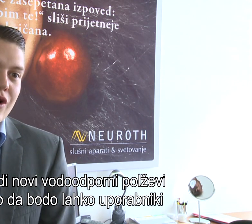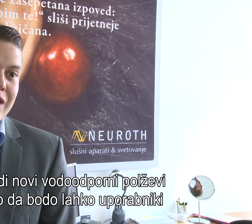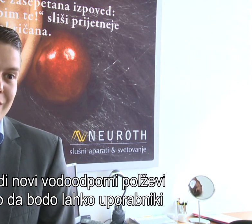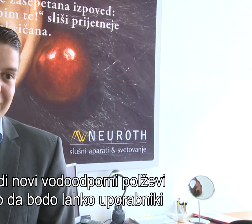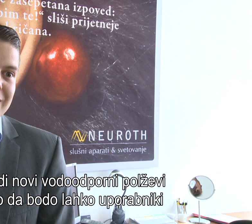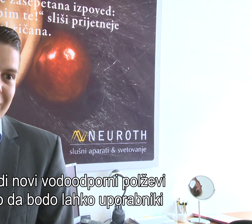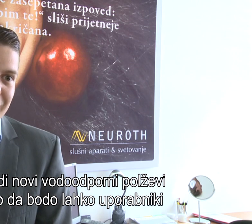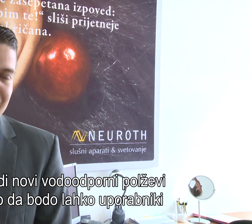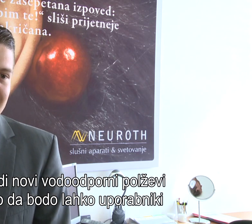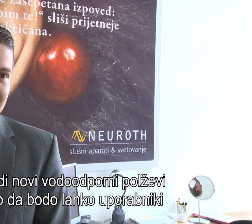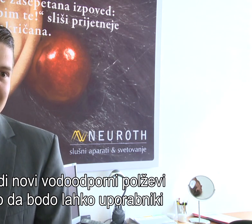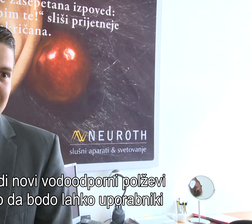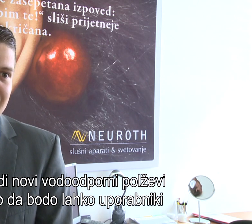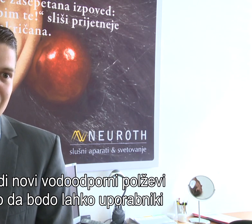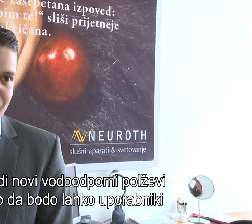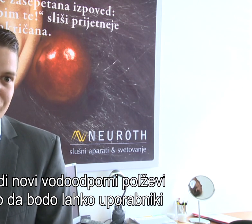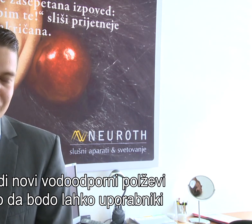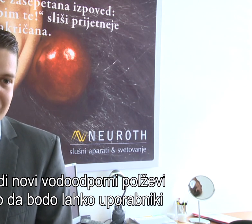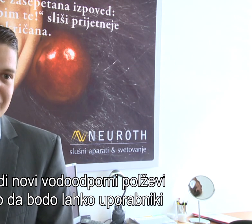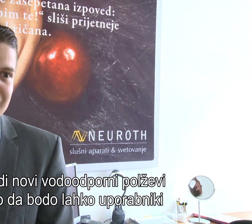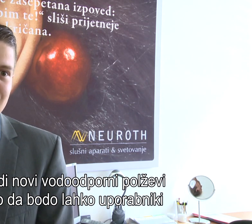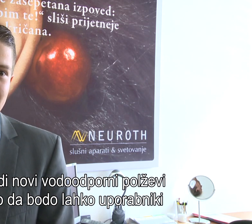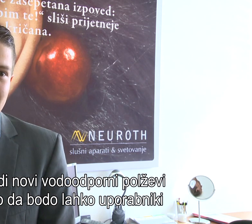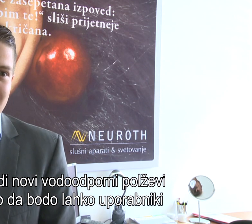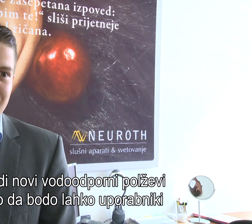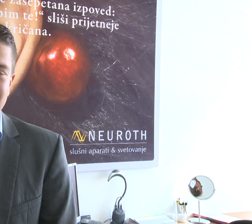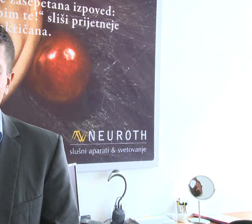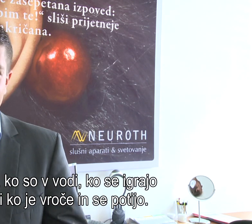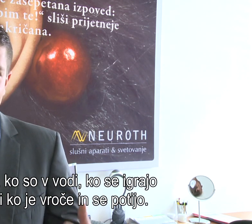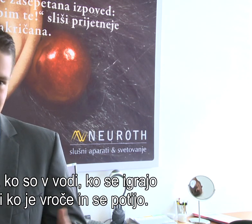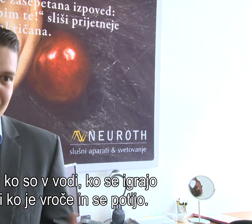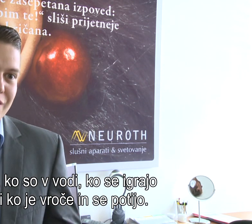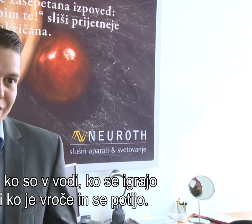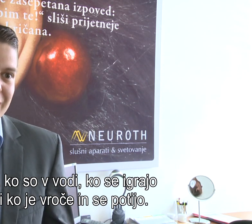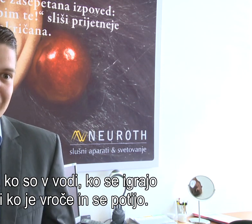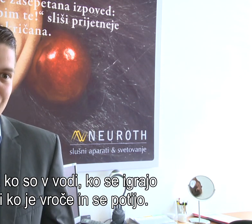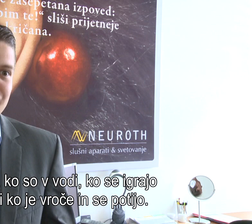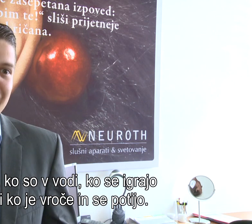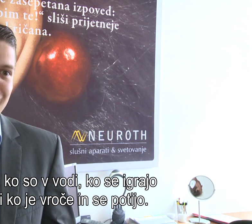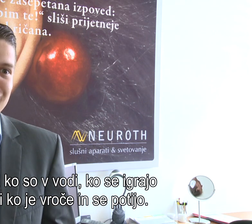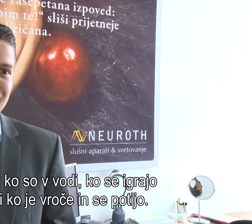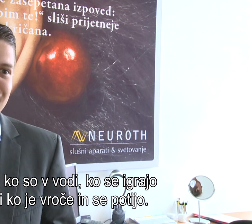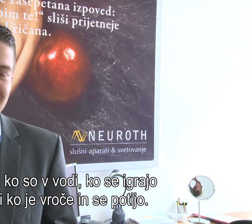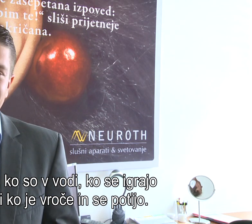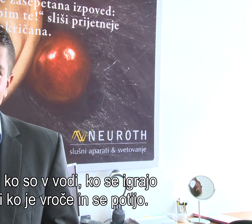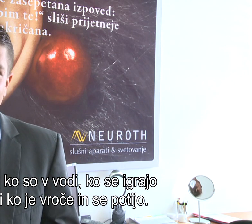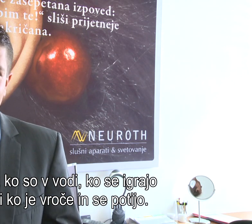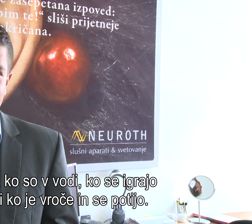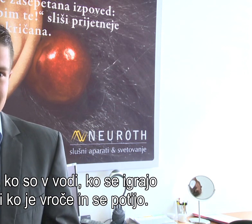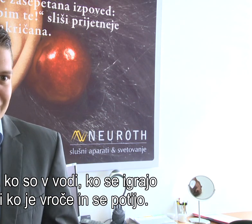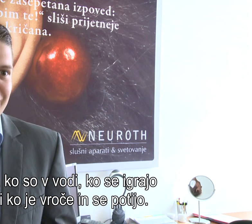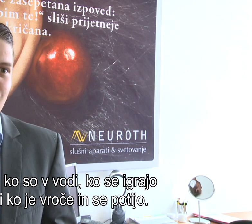new cochlear implants are coming that are water resistant, so people that are hard of hearing are also able